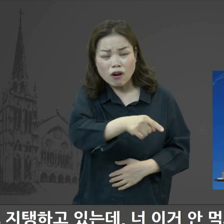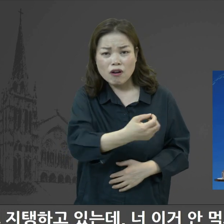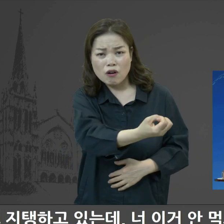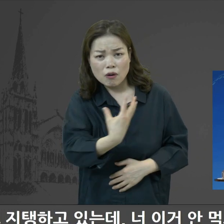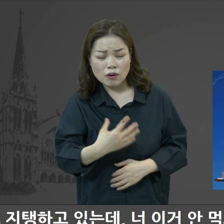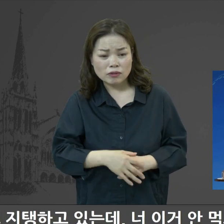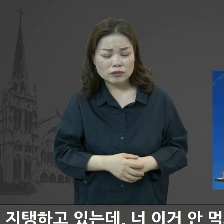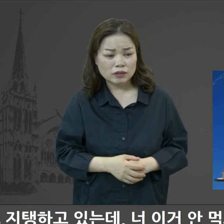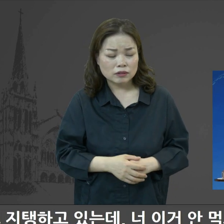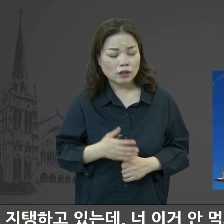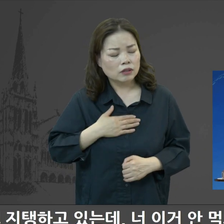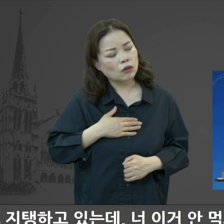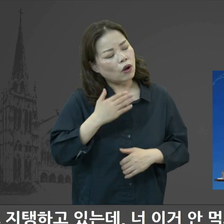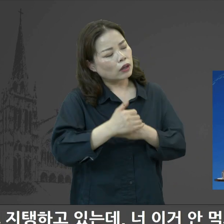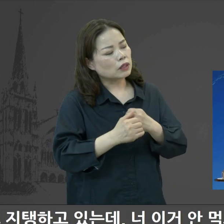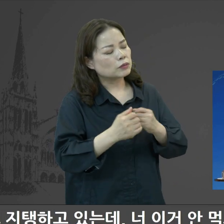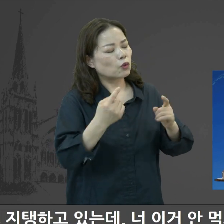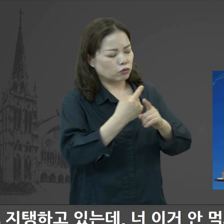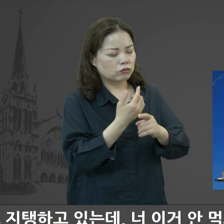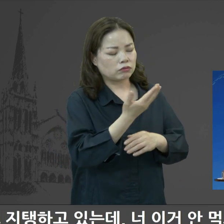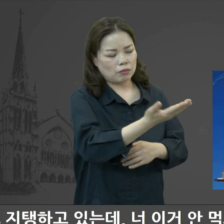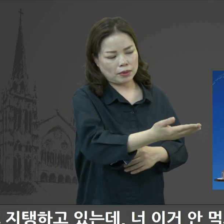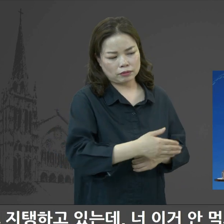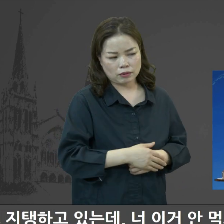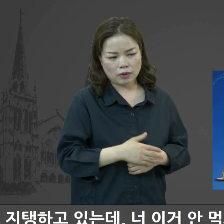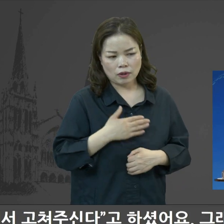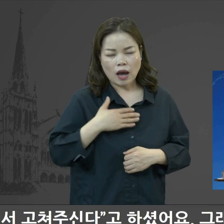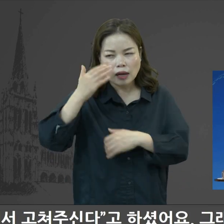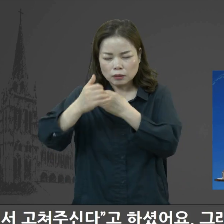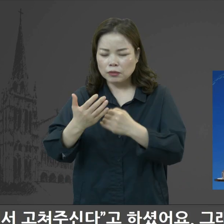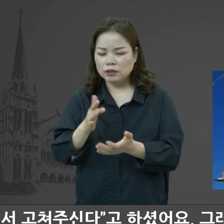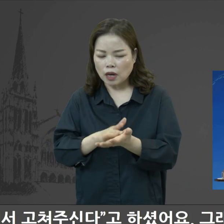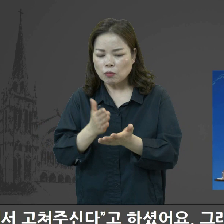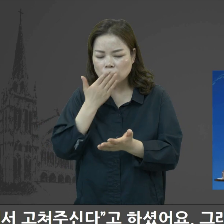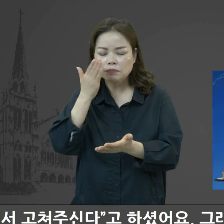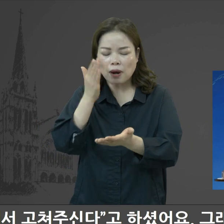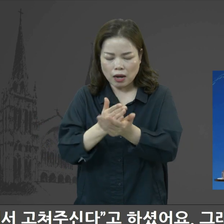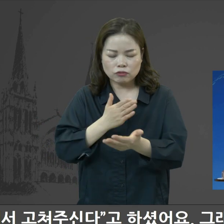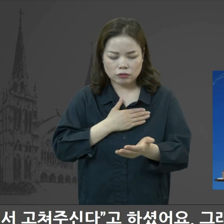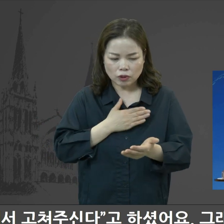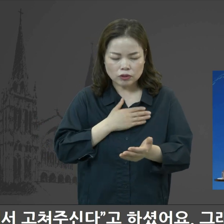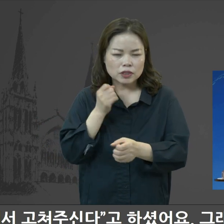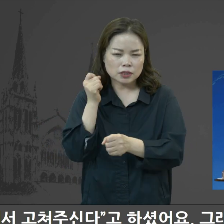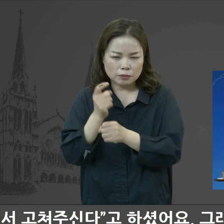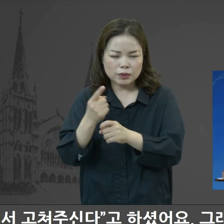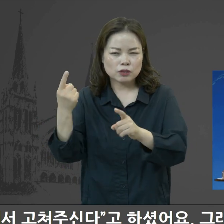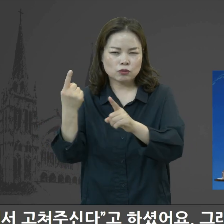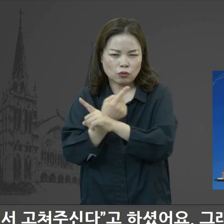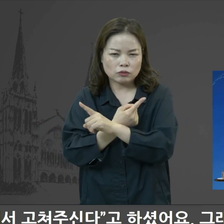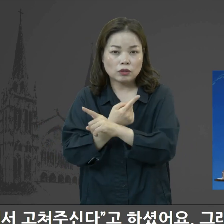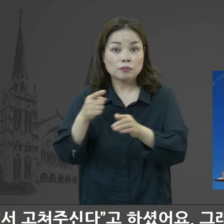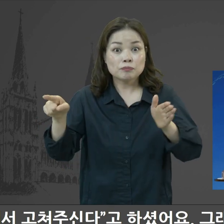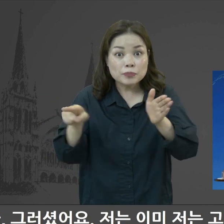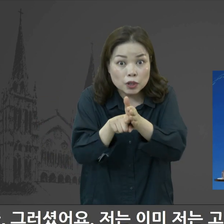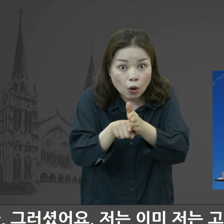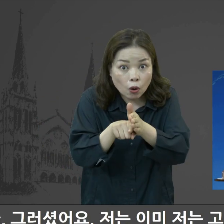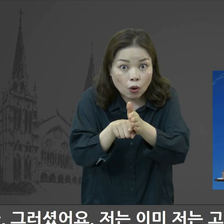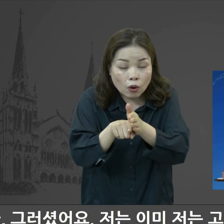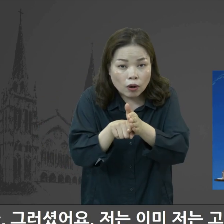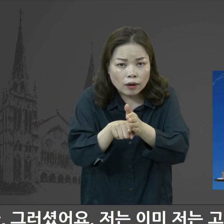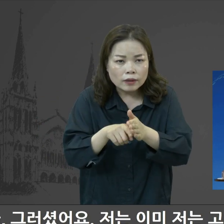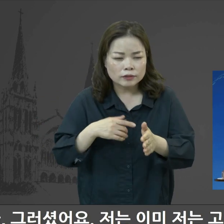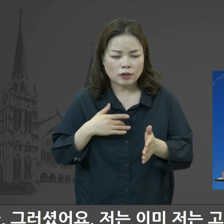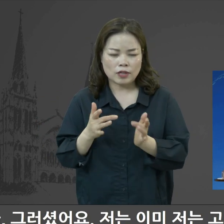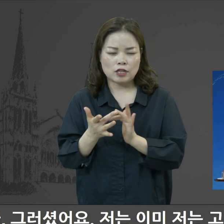저 고쳐주신다고 하셨어요. 그래서 하나님이 저보고 약 먹지 말라 그러셨어요. 저는 이미 저는 고쳐졌다고 믿어요. 이러면서